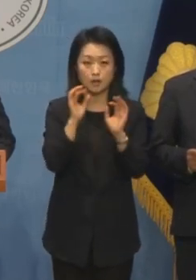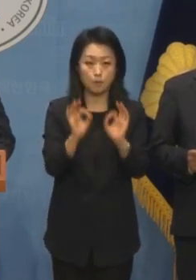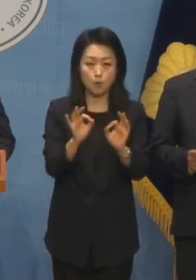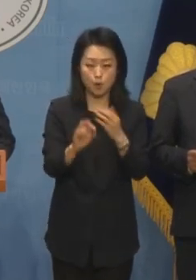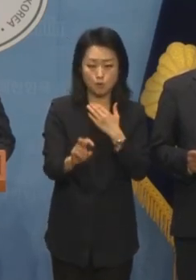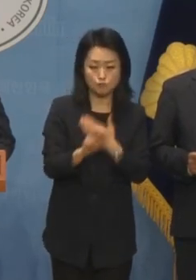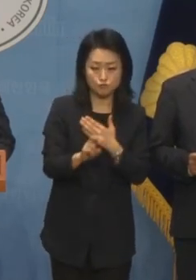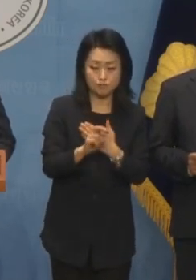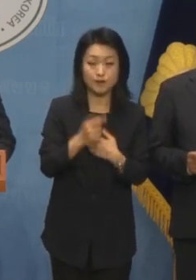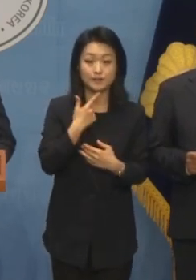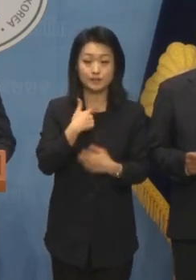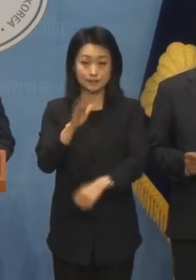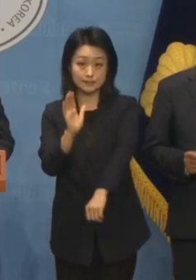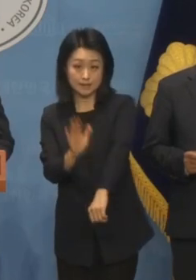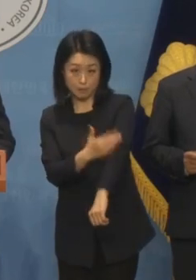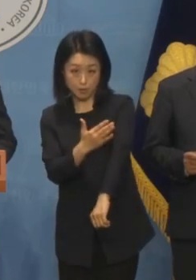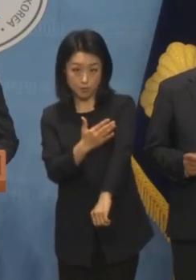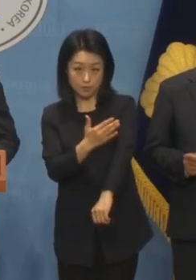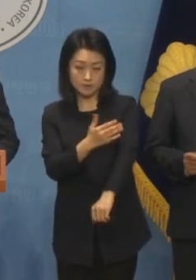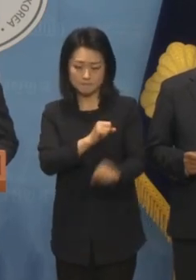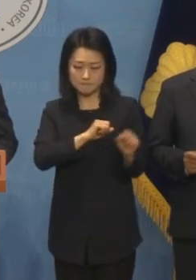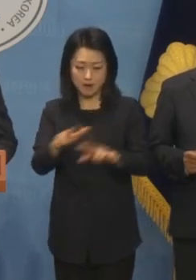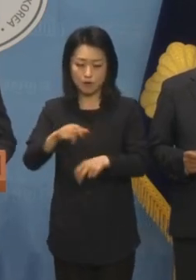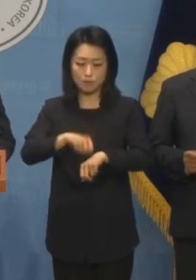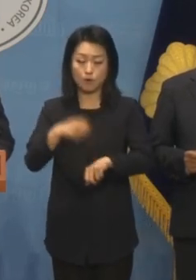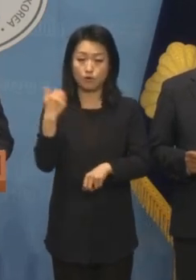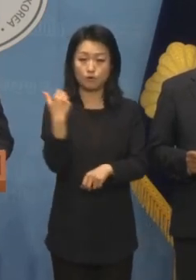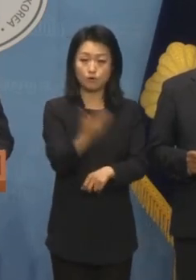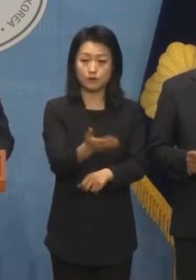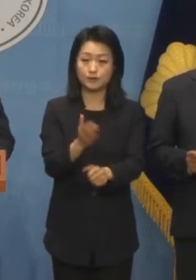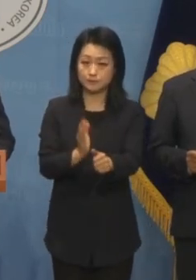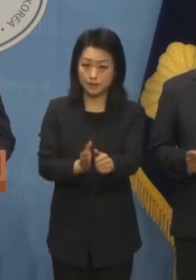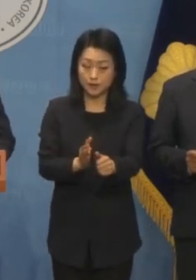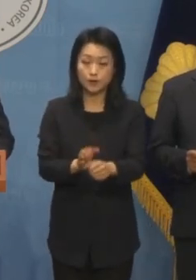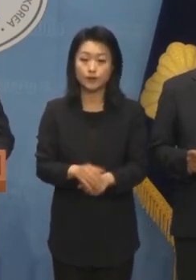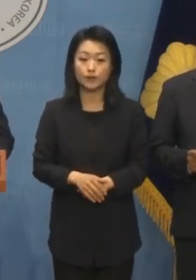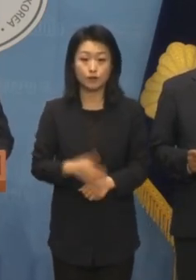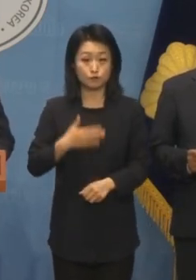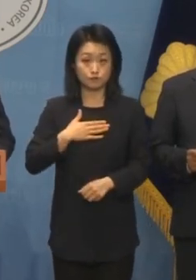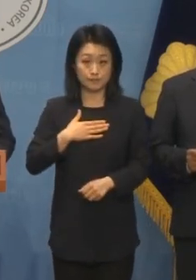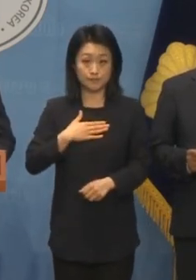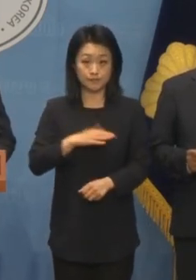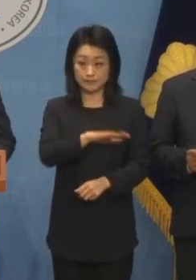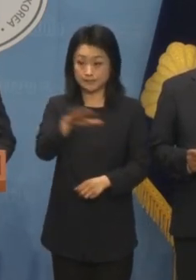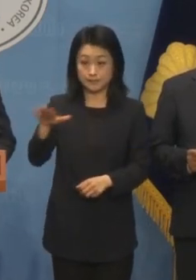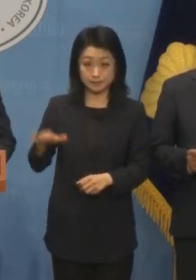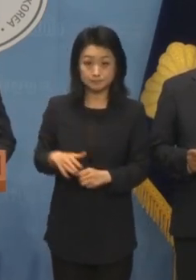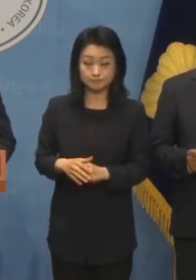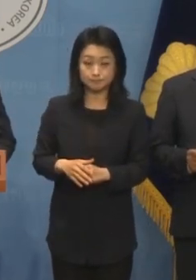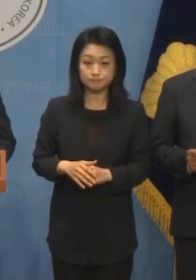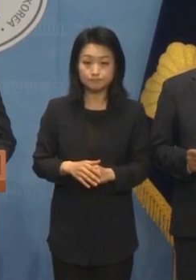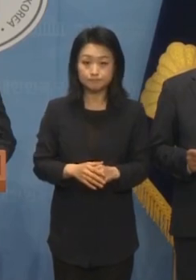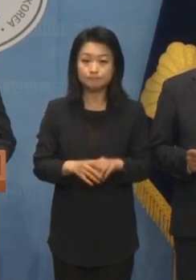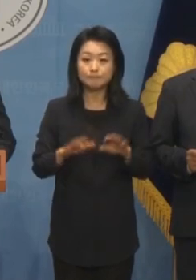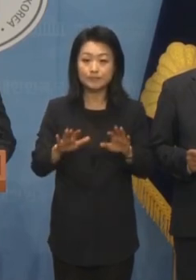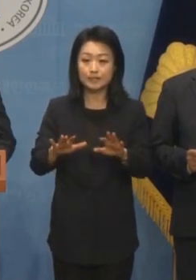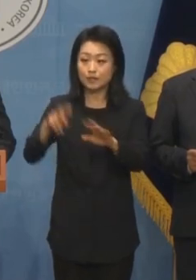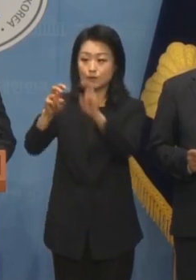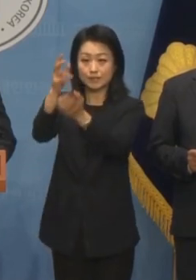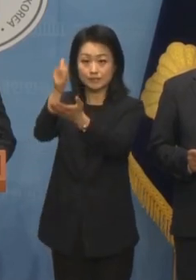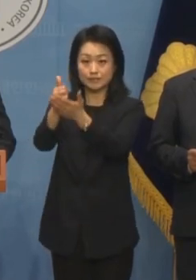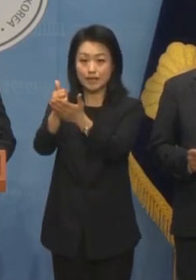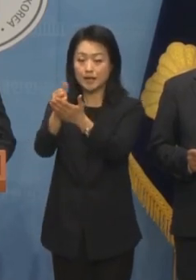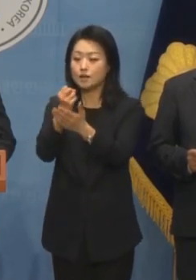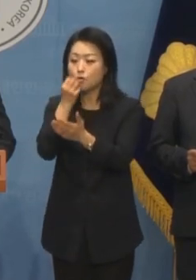불법을 일삼은 책임자들을 당장 처벌하십시오. 대책단은 쌍방울 김성태 주가 조작 및 진술